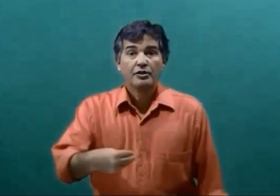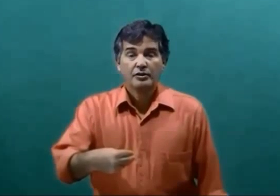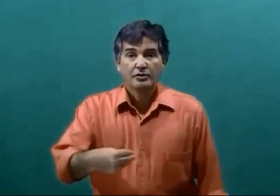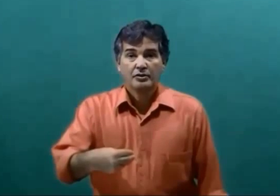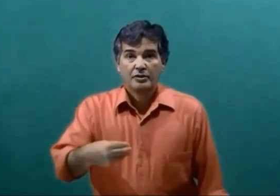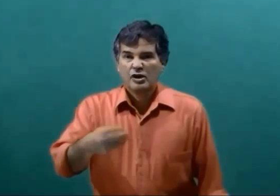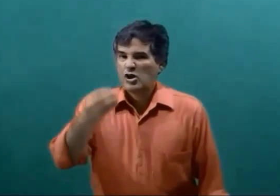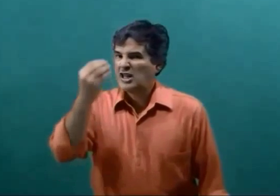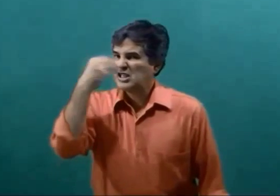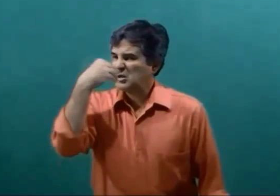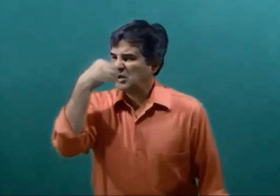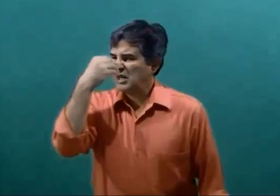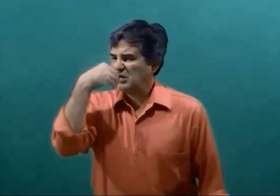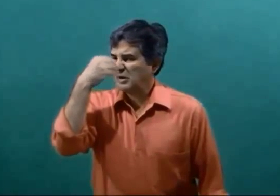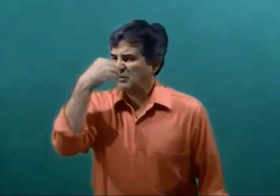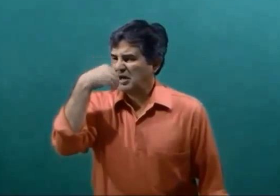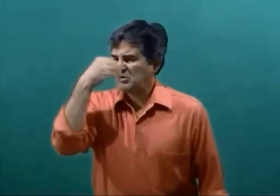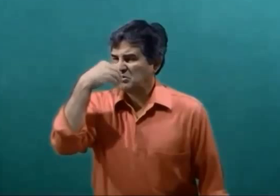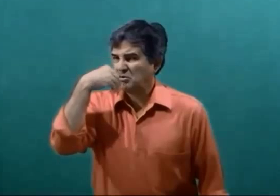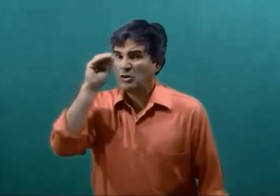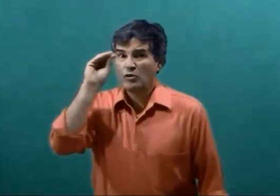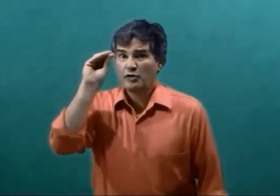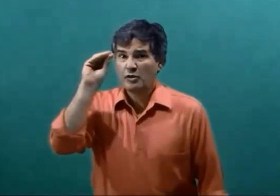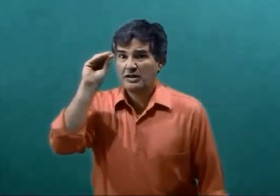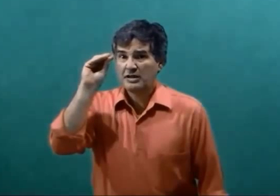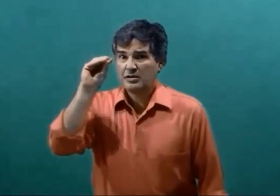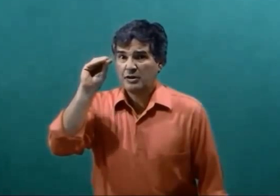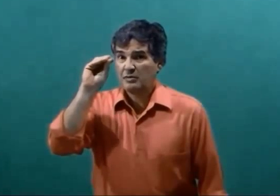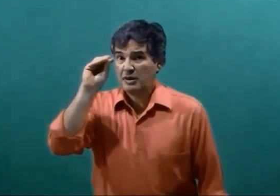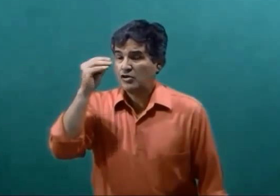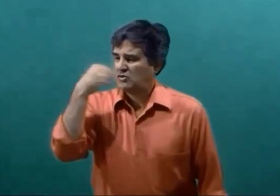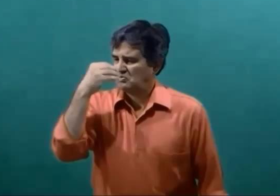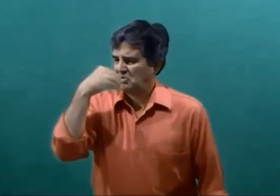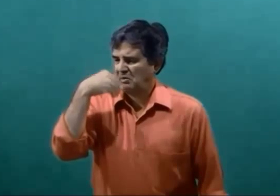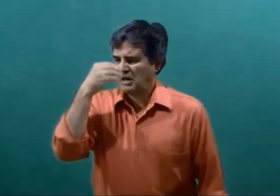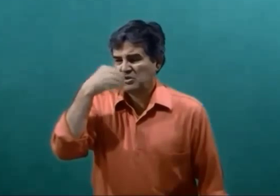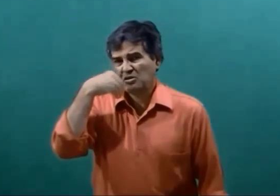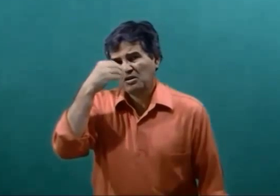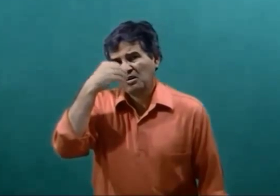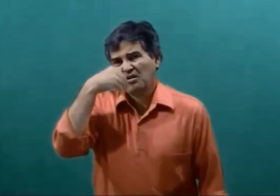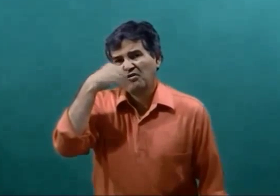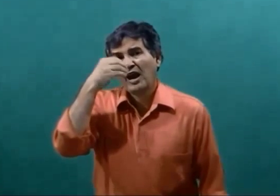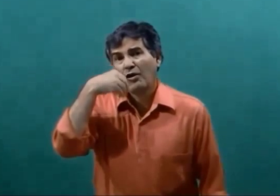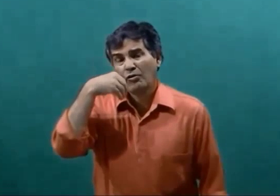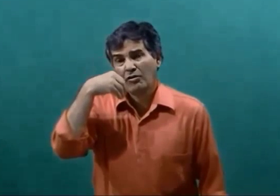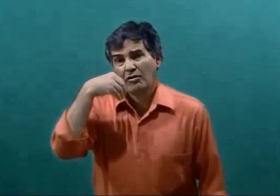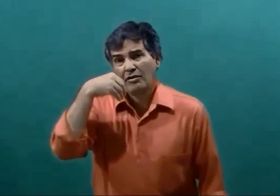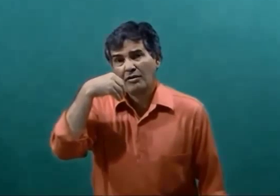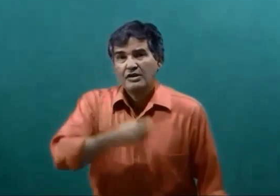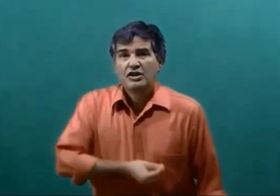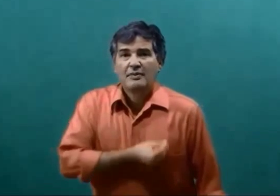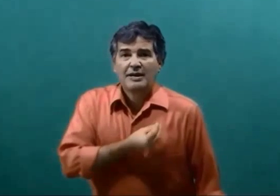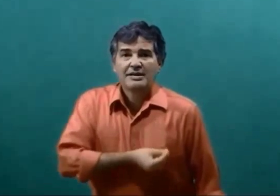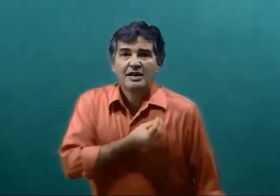filho. Só assim do nariz para baixo, com a configuração em beijo para baixo, fraco. Já para